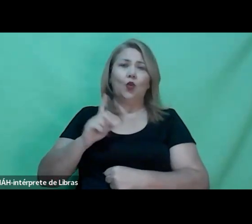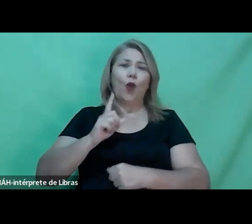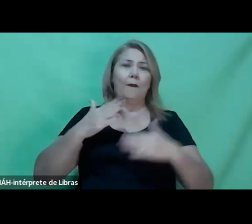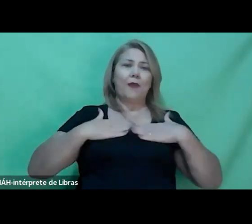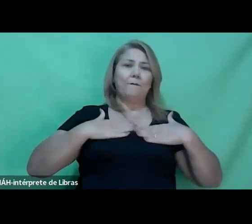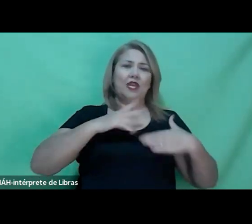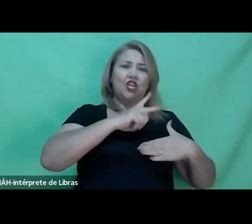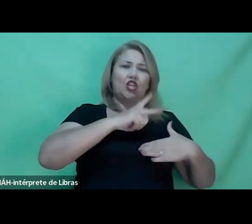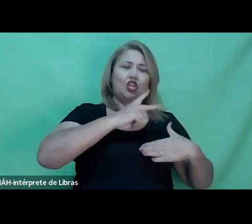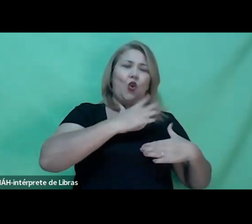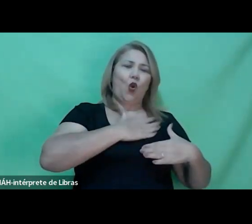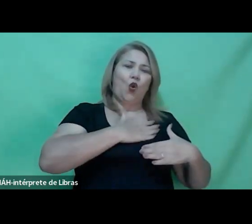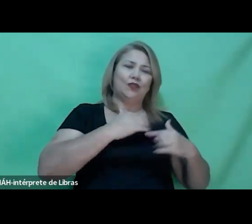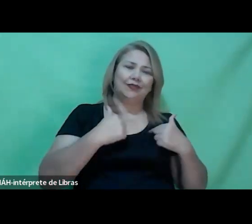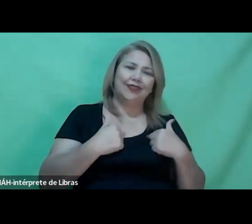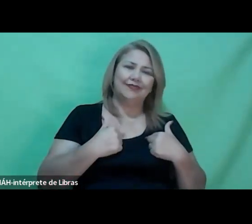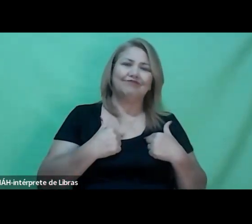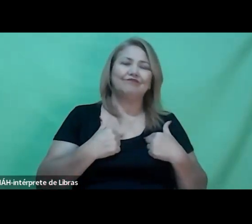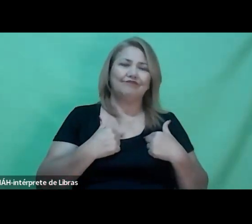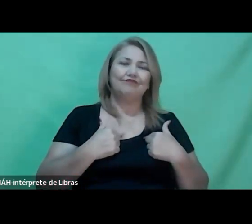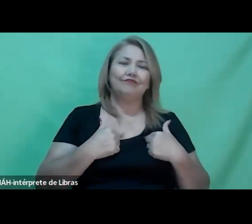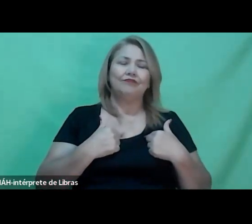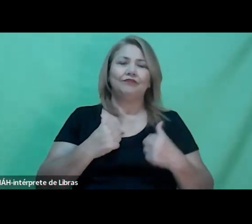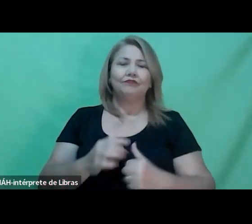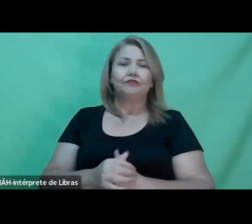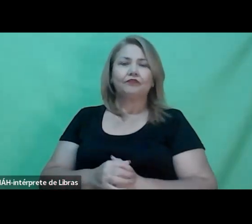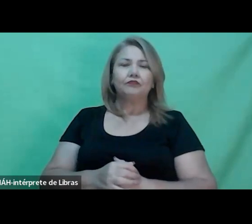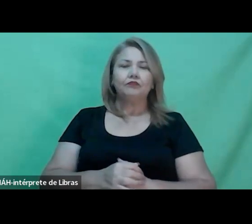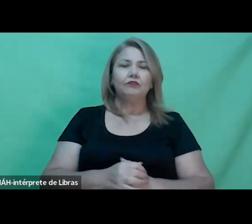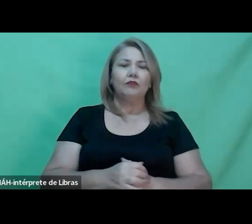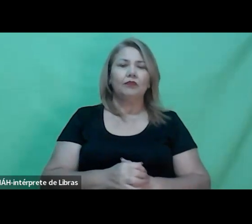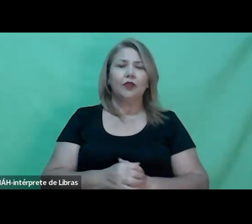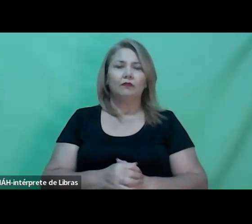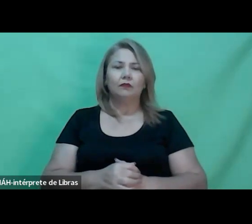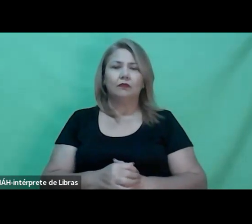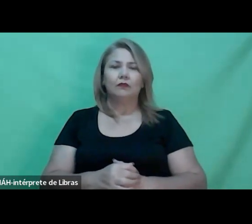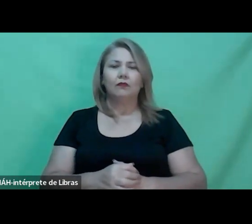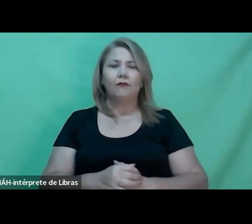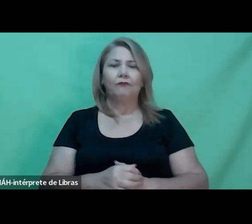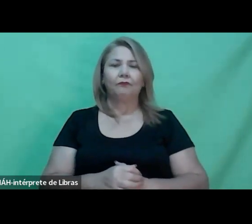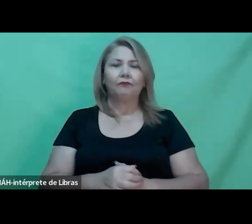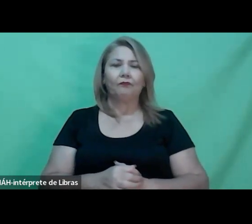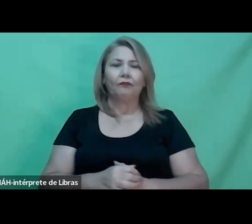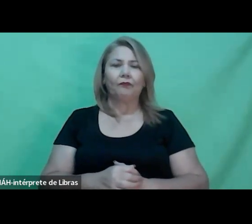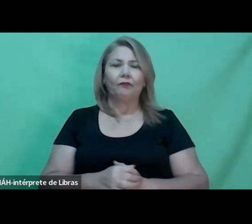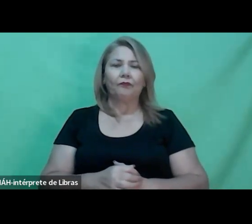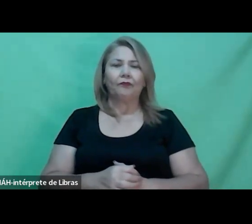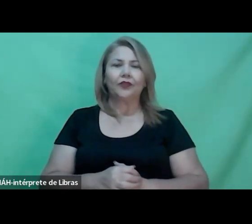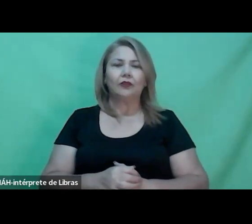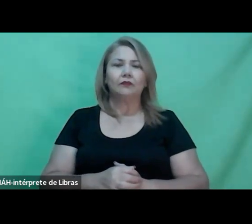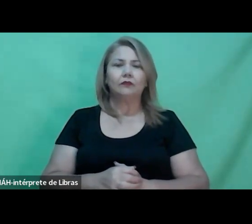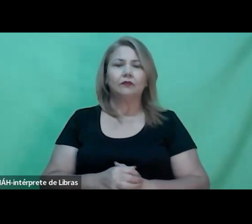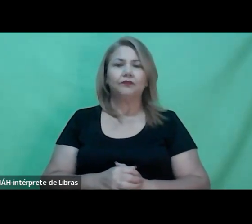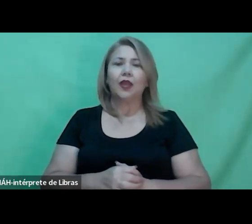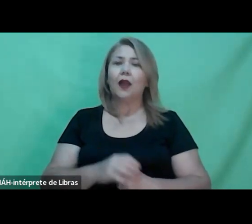mí y ahorita más adelante vamos a referirnos justamente a ese tema con un poquito de más amplitud porque creo que es tema de la